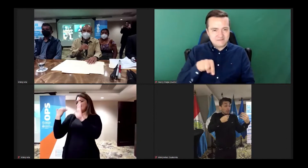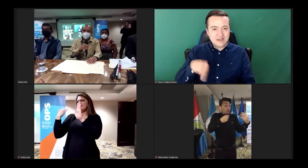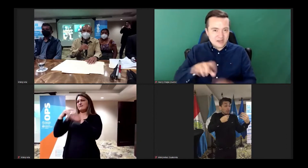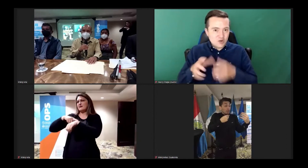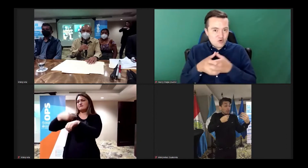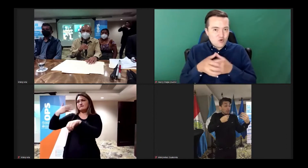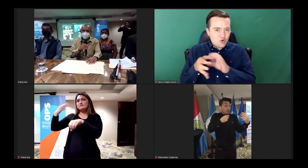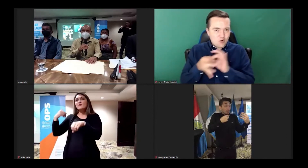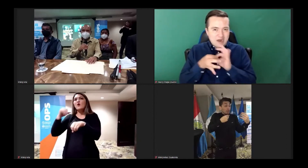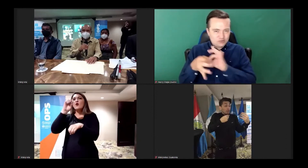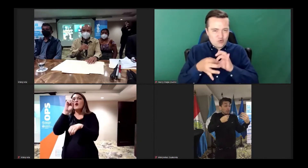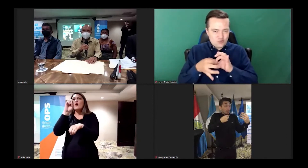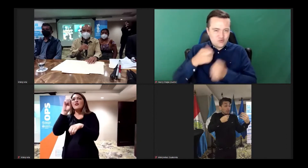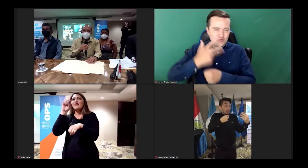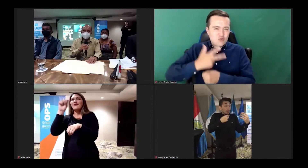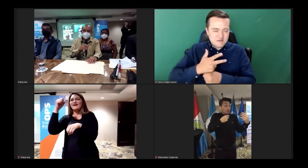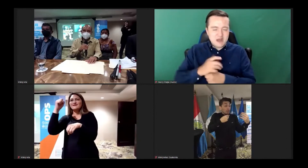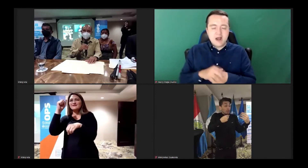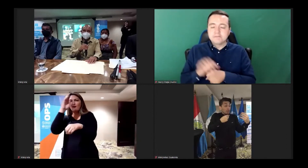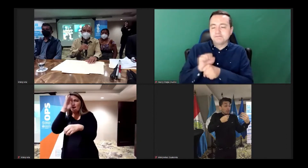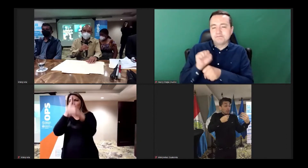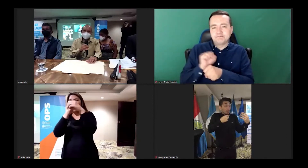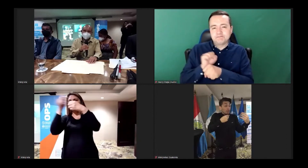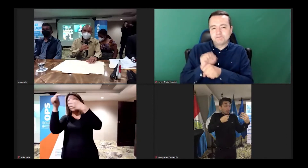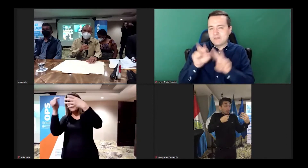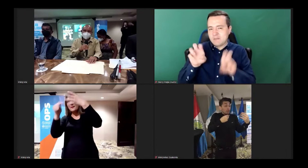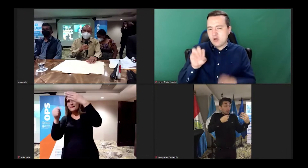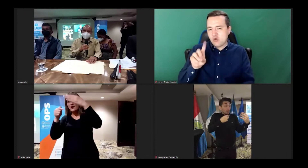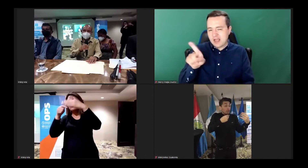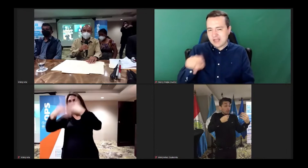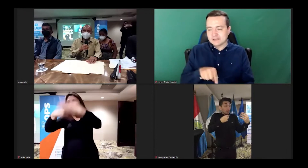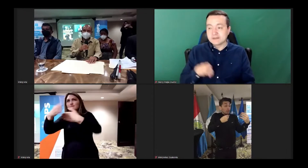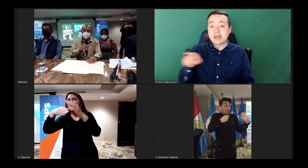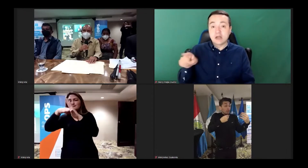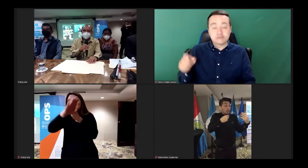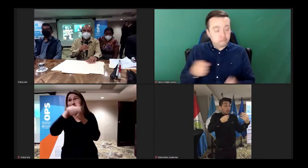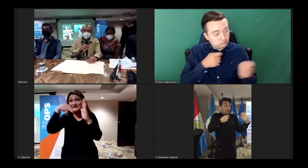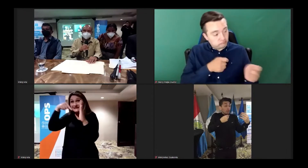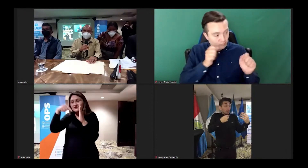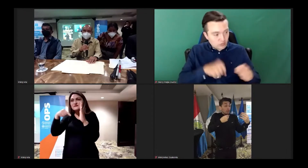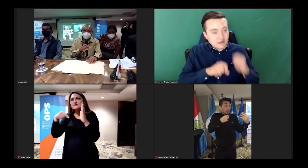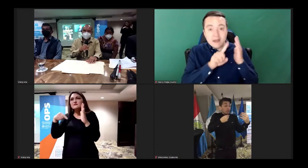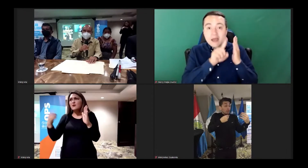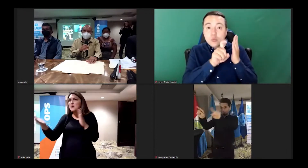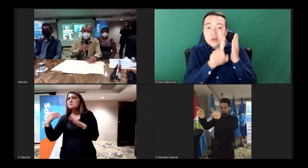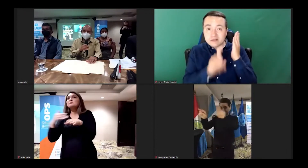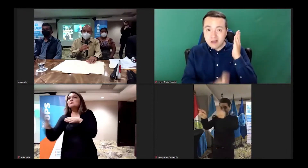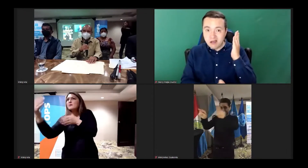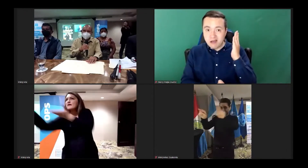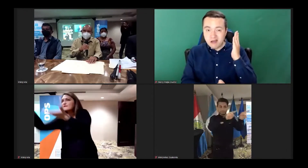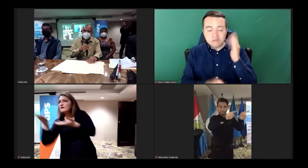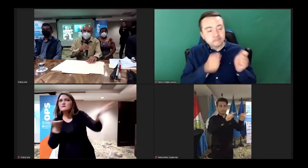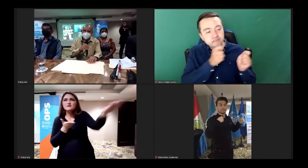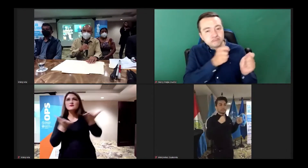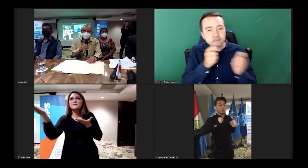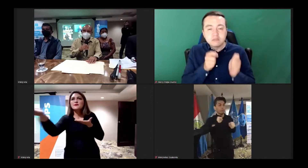la oportunidad de pasar una encuesta a 15 de nuestros compañeros con sordoceguera.